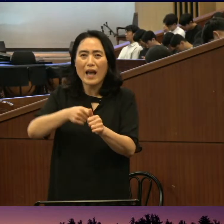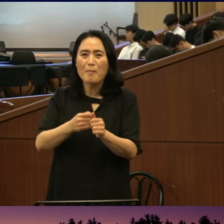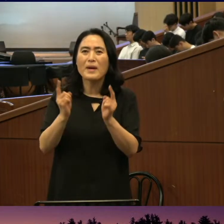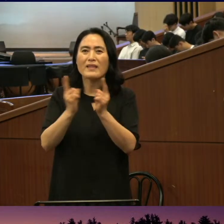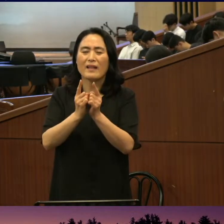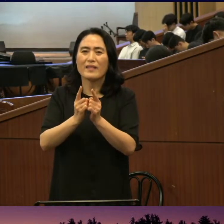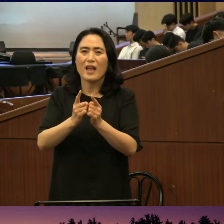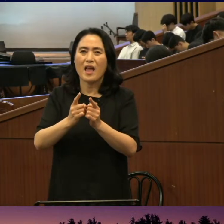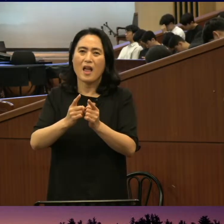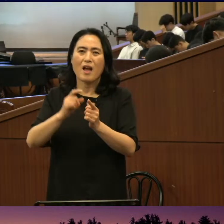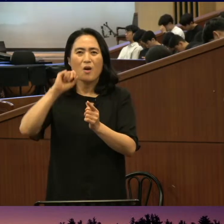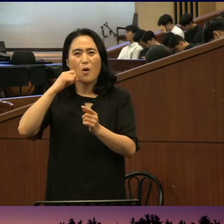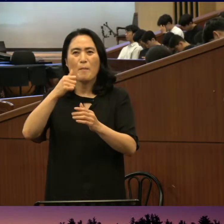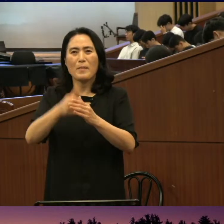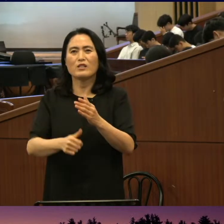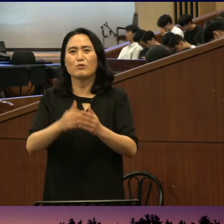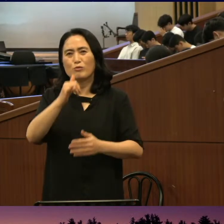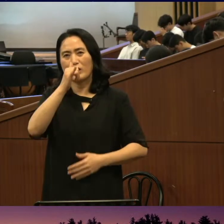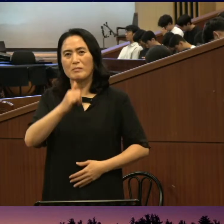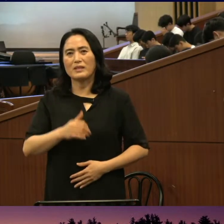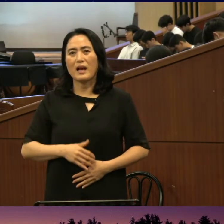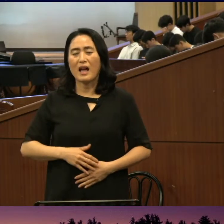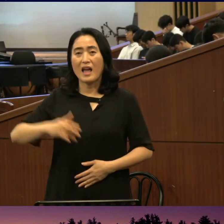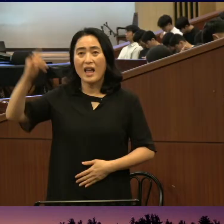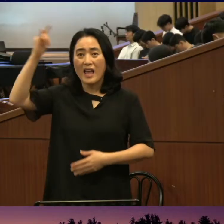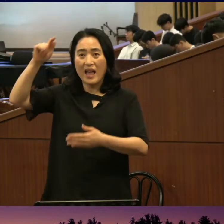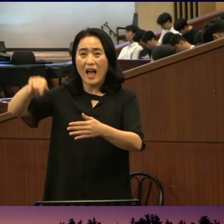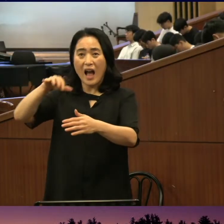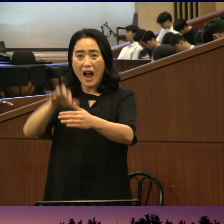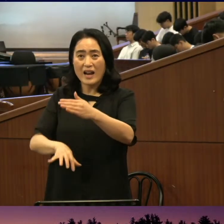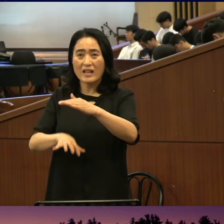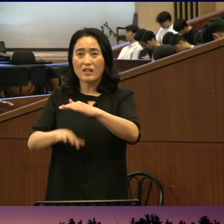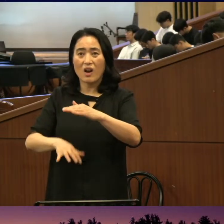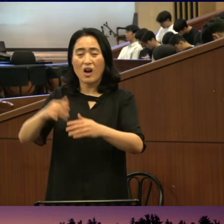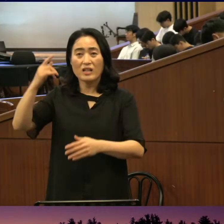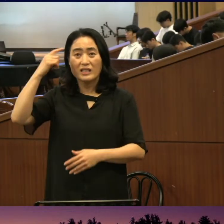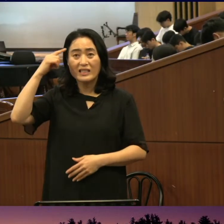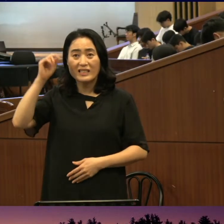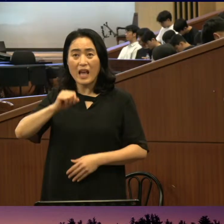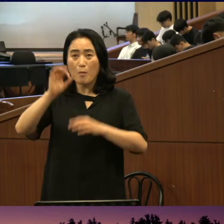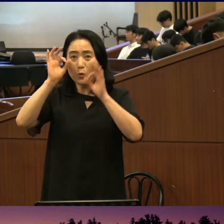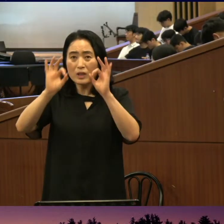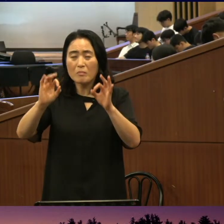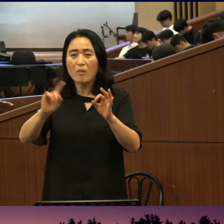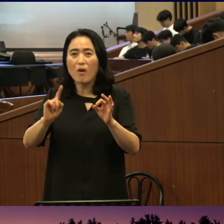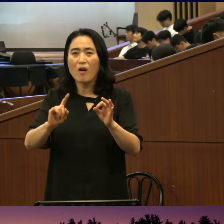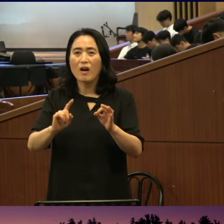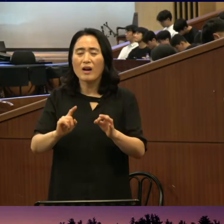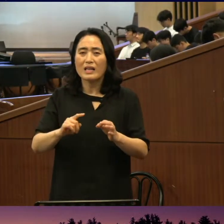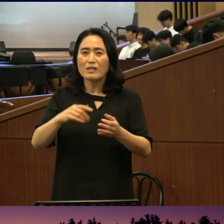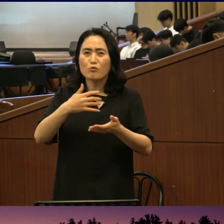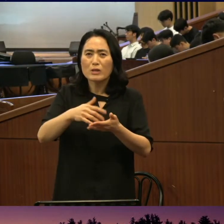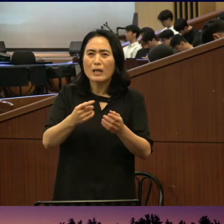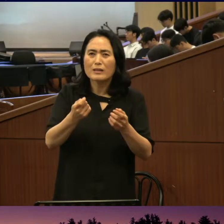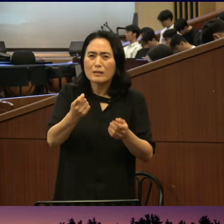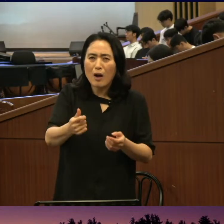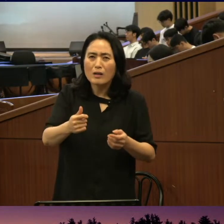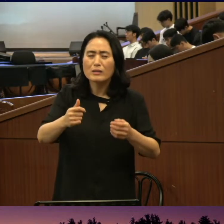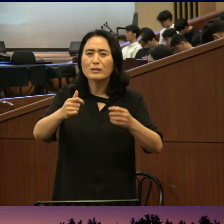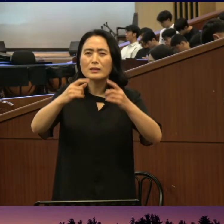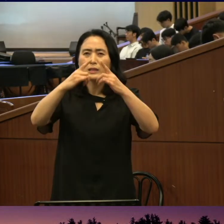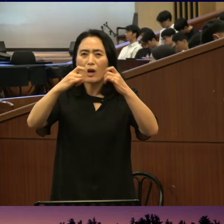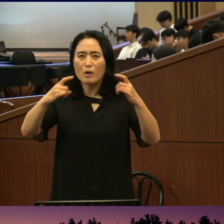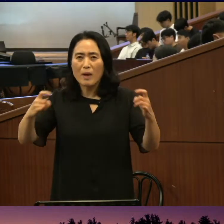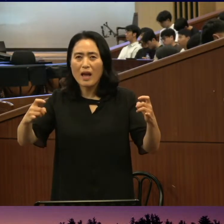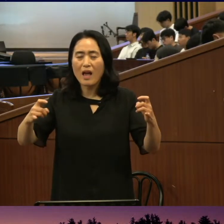걸리느니라. 내가 또 해 아래에서 지혜를 보고 내가 크게 여긴 것이 이러하니 곧 작고 인구가 많지 아니한 어느 성읍에